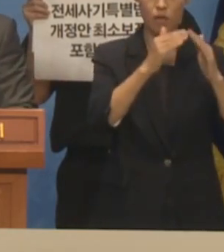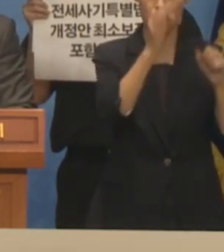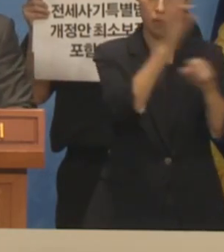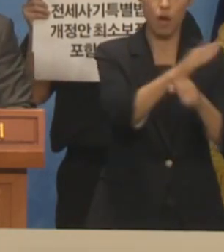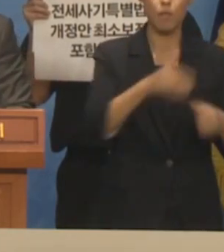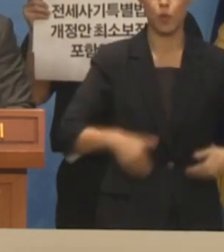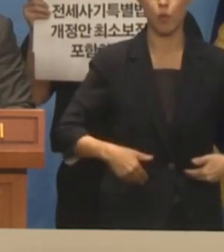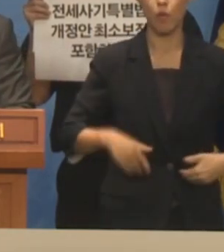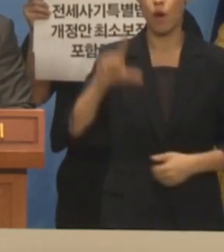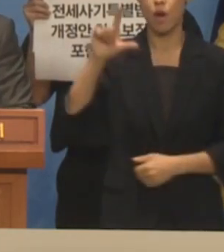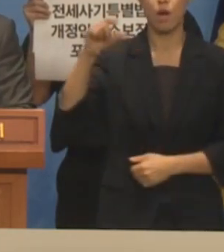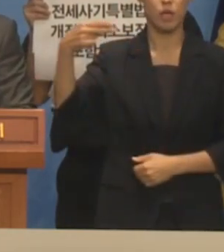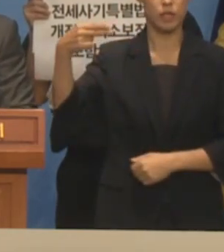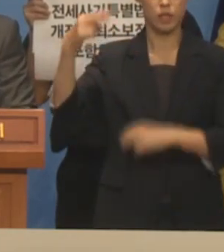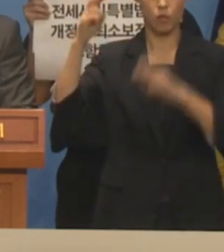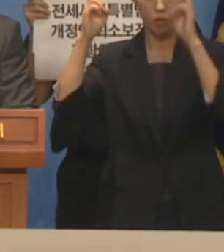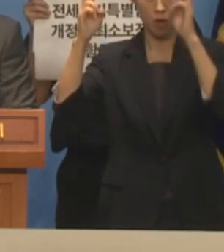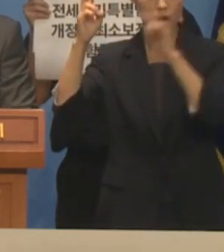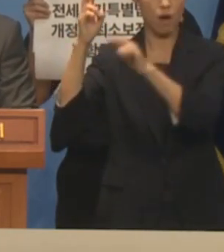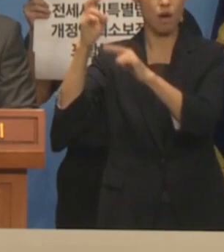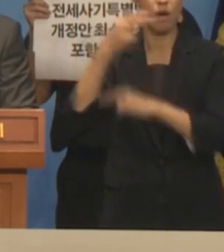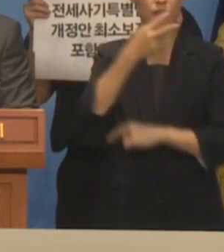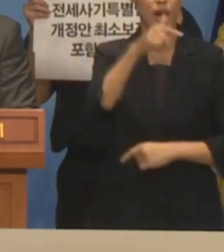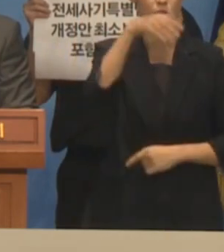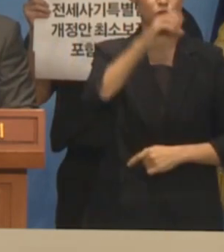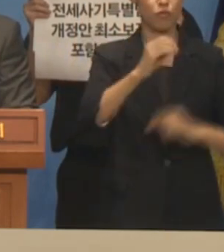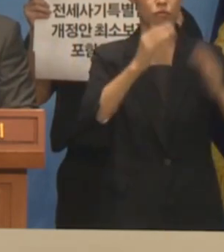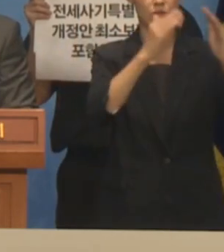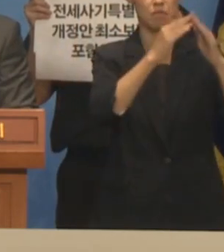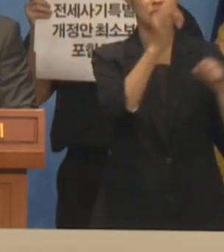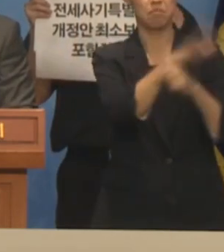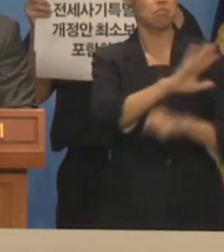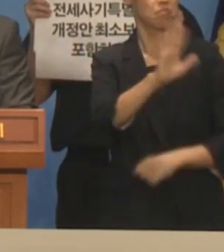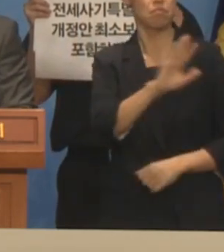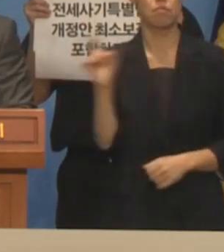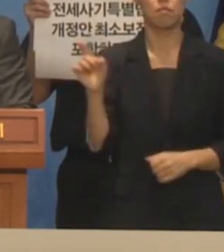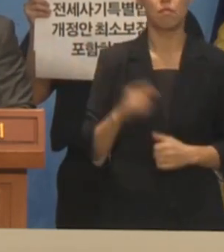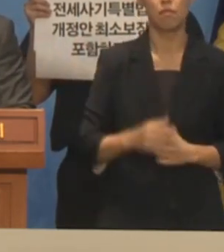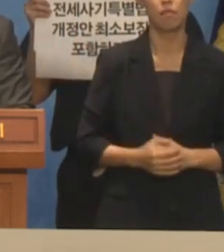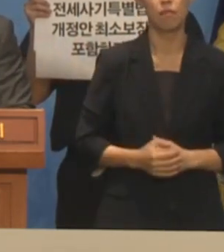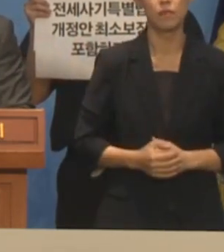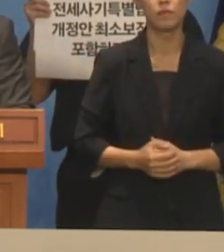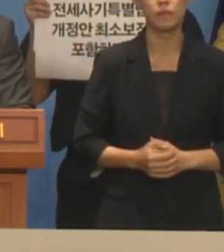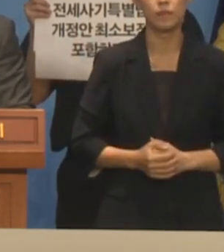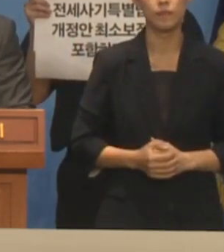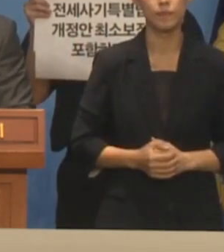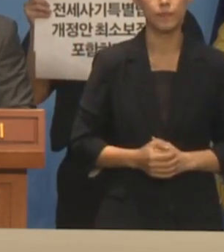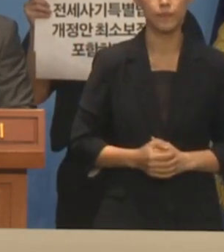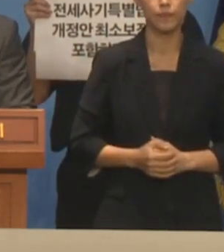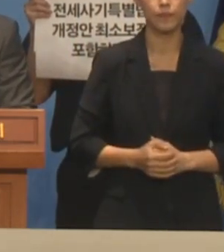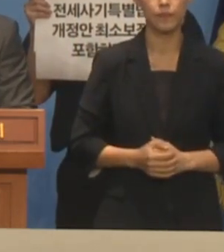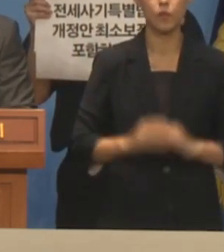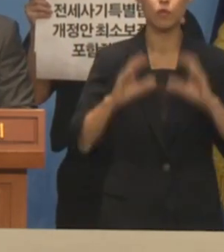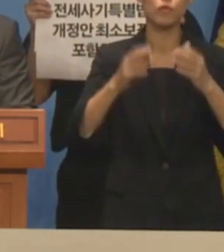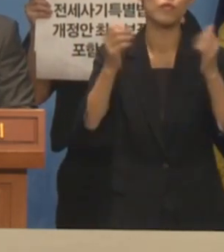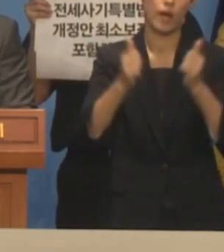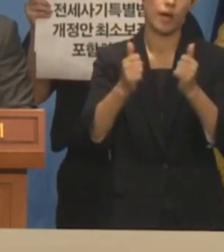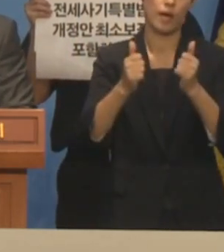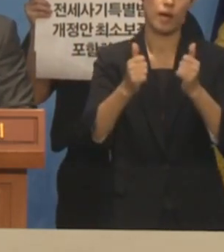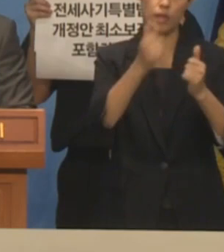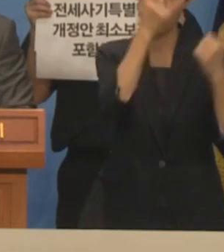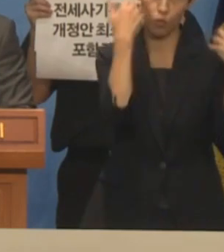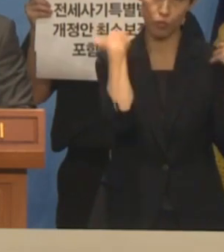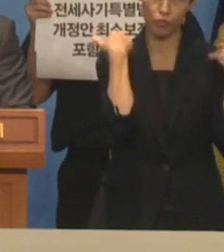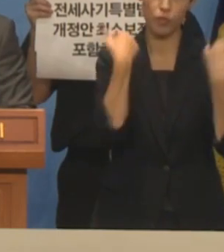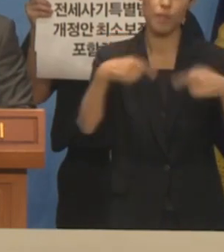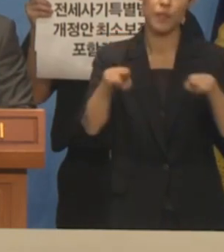현재 LH는 실무적으로 다중주택을 매입하지 않고 있습니다. 이에 대해서 좀 국회 차원에서 정부하고 다중주택